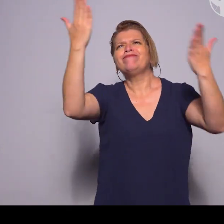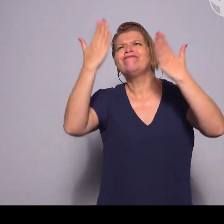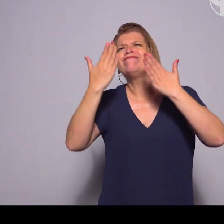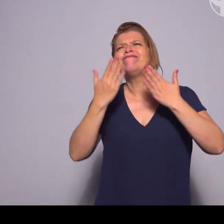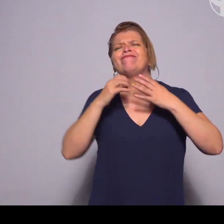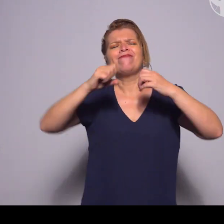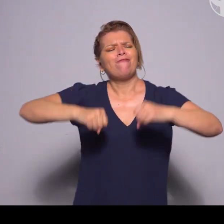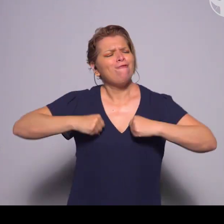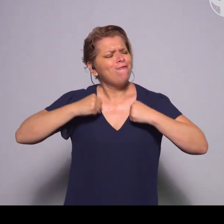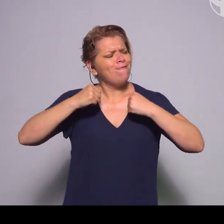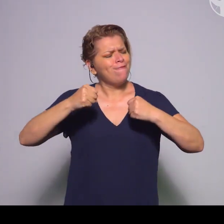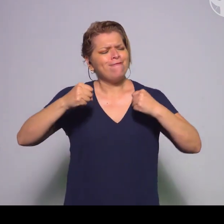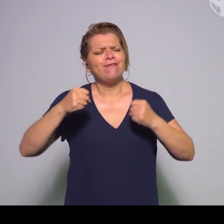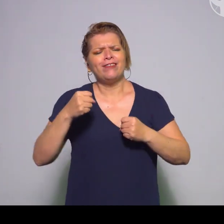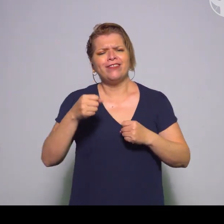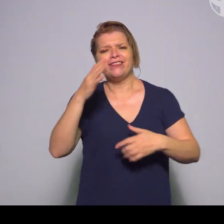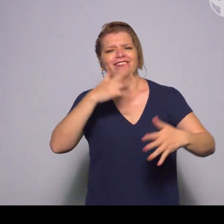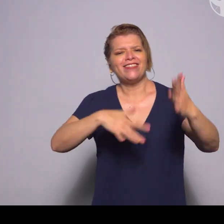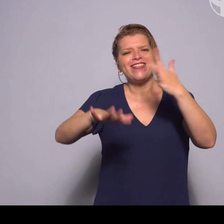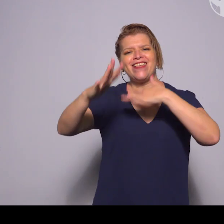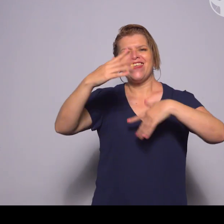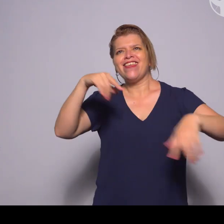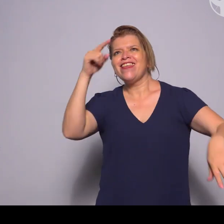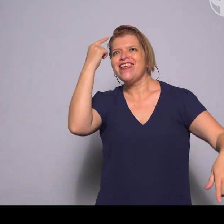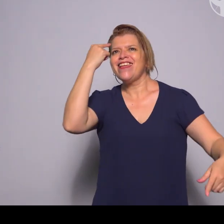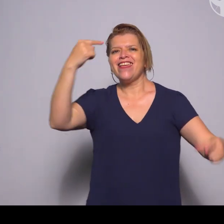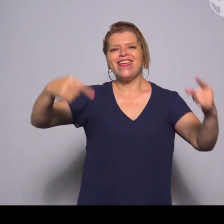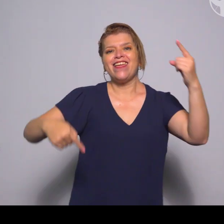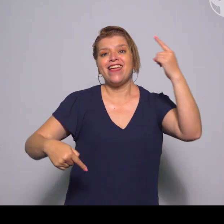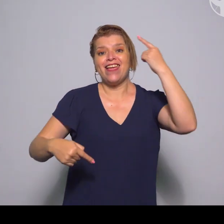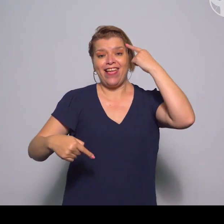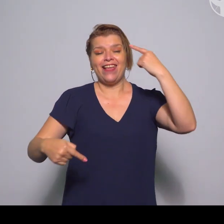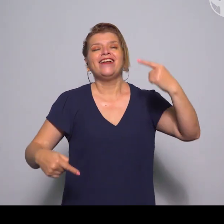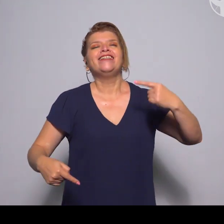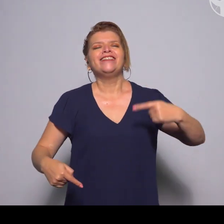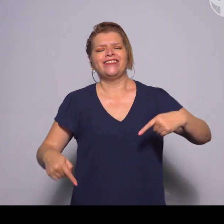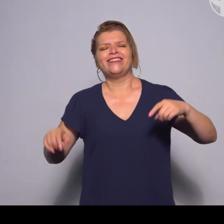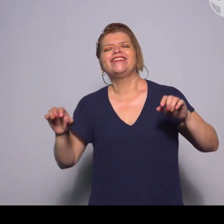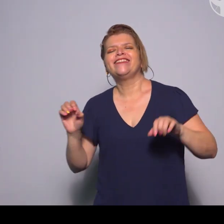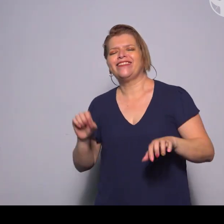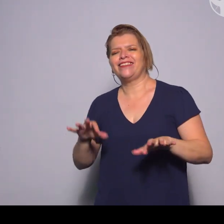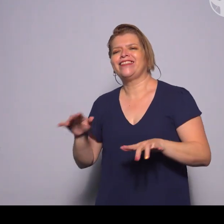mi fortaleza y canción cada día.